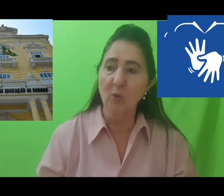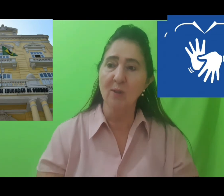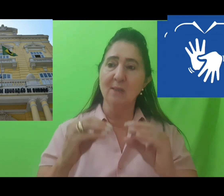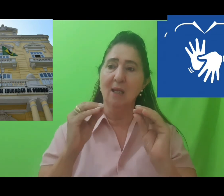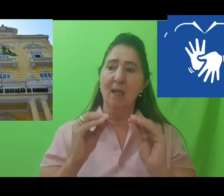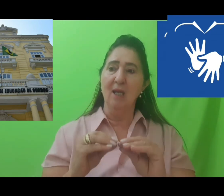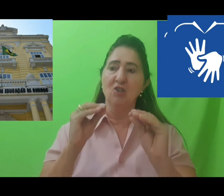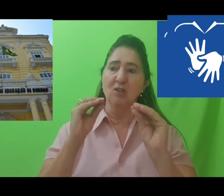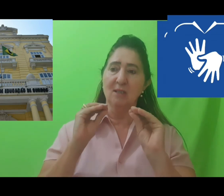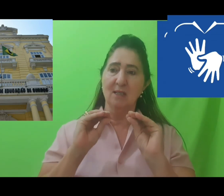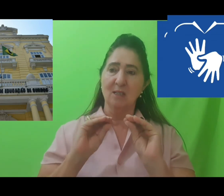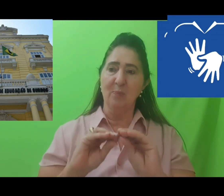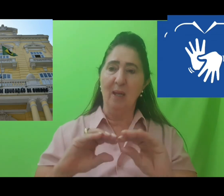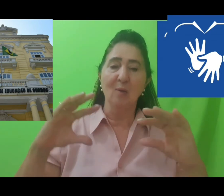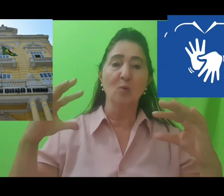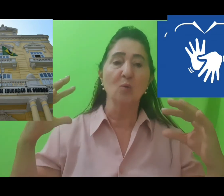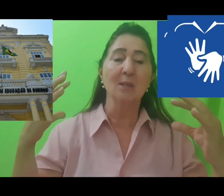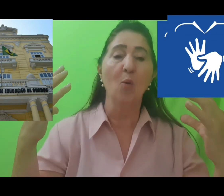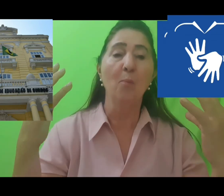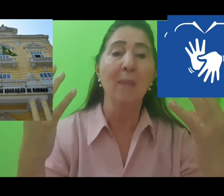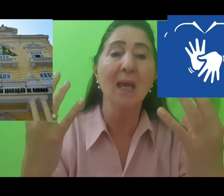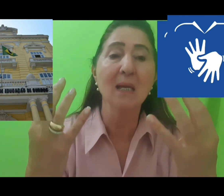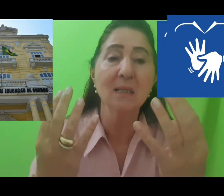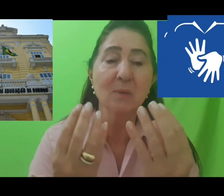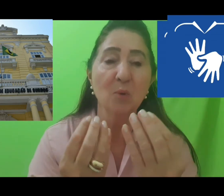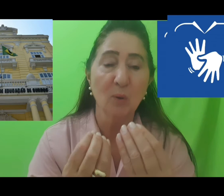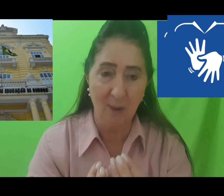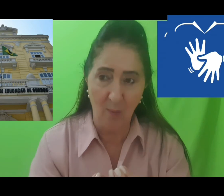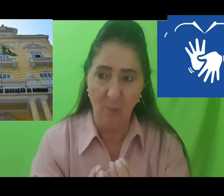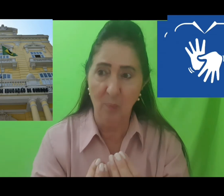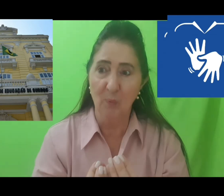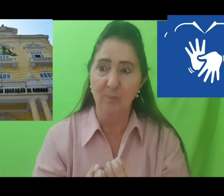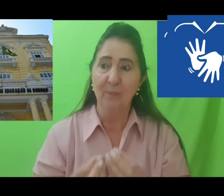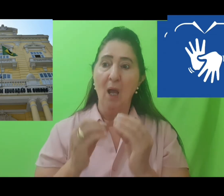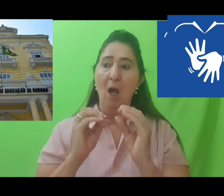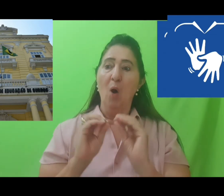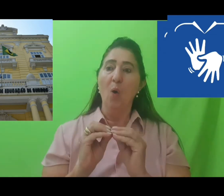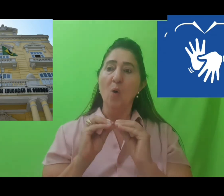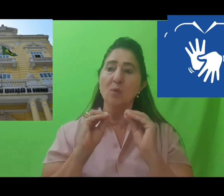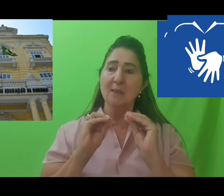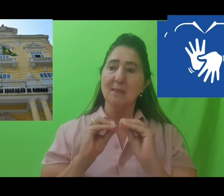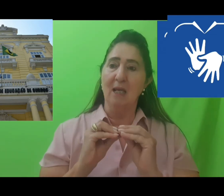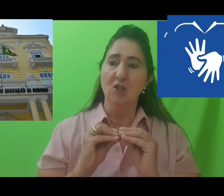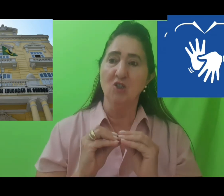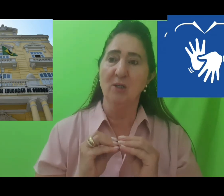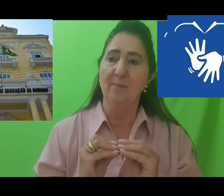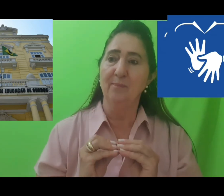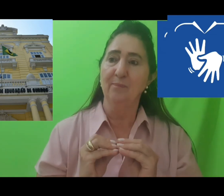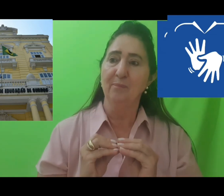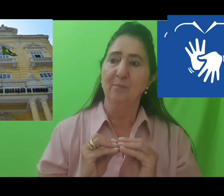todos estes aspectos ao mesmo tempo. Ou seja,